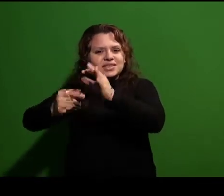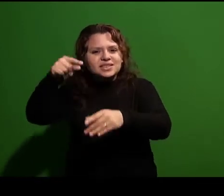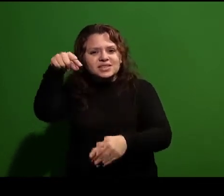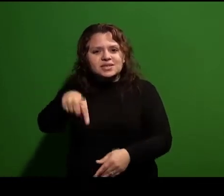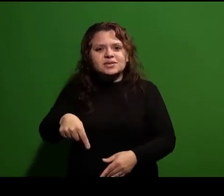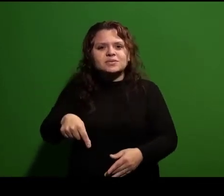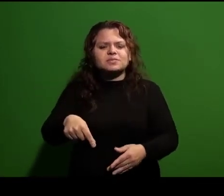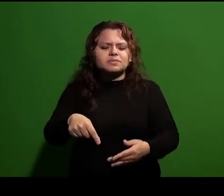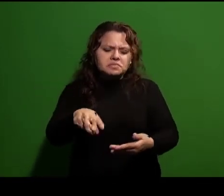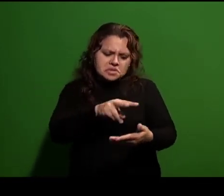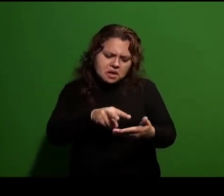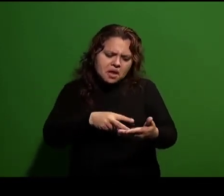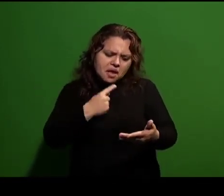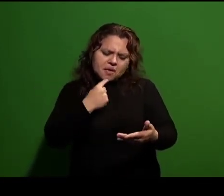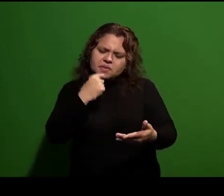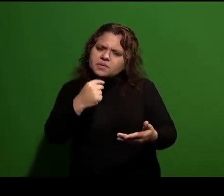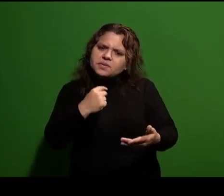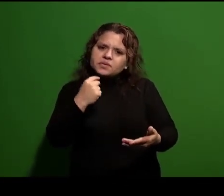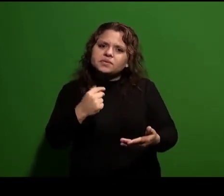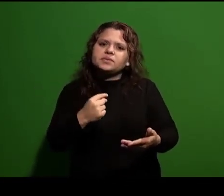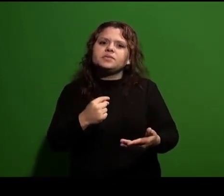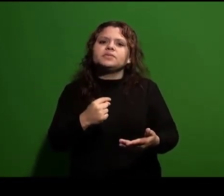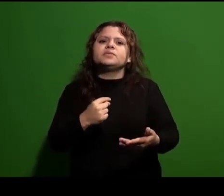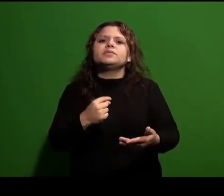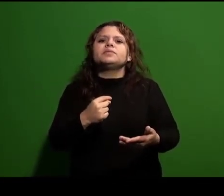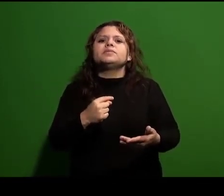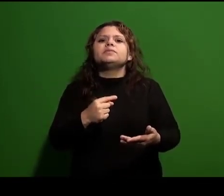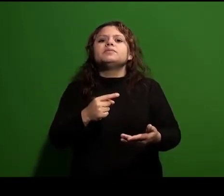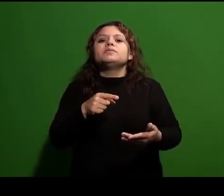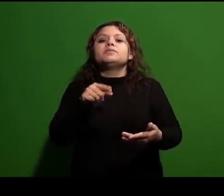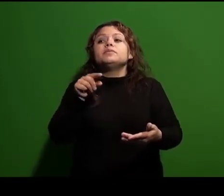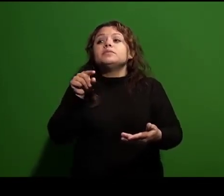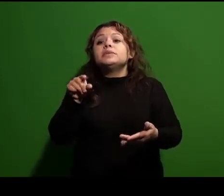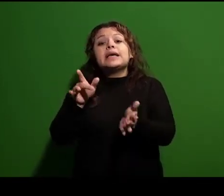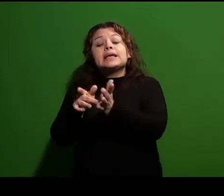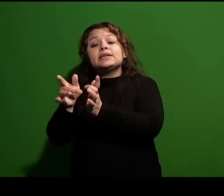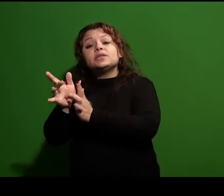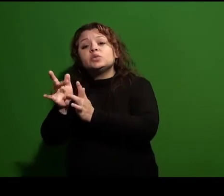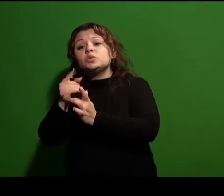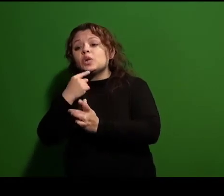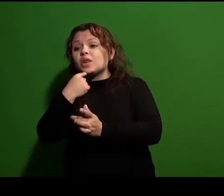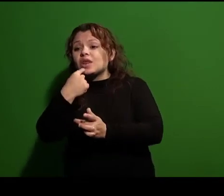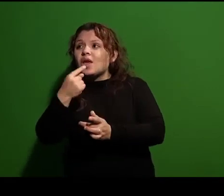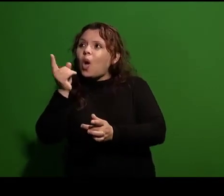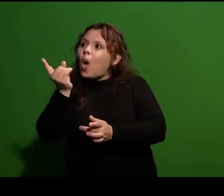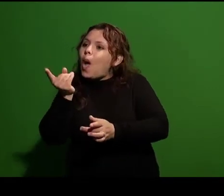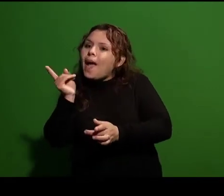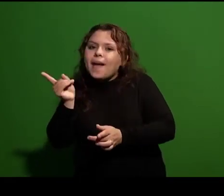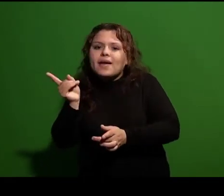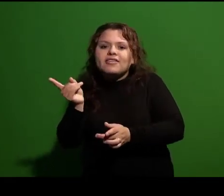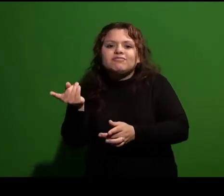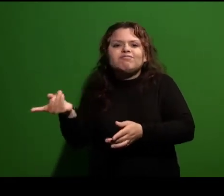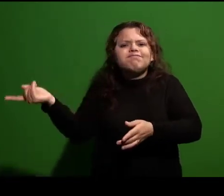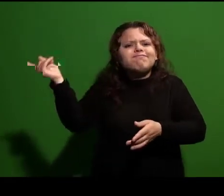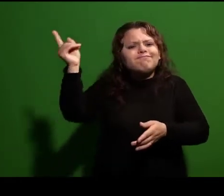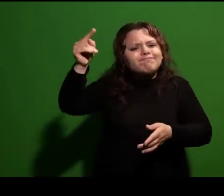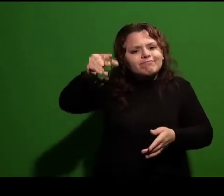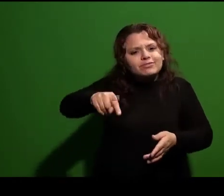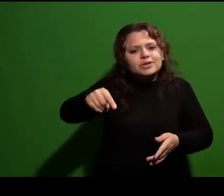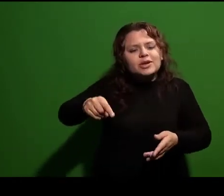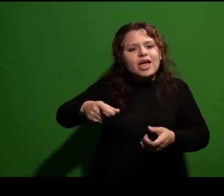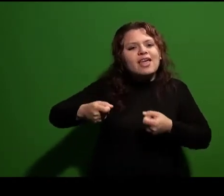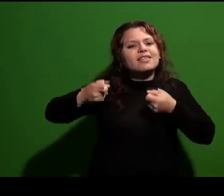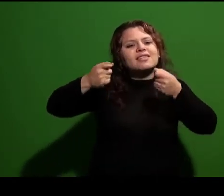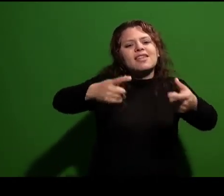de este siglo, que cegó el entendimiento. 2 Corintios 4:4. Por esto, Jesús dijo que Él vino para